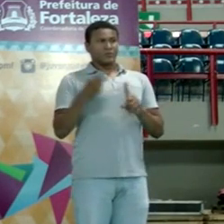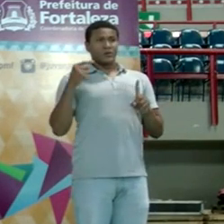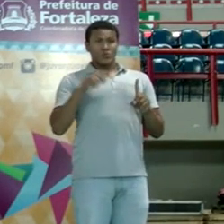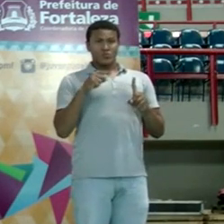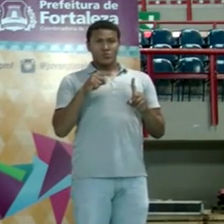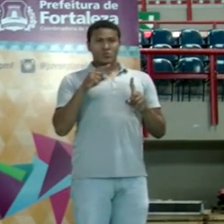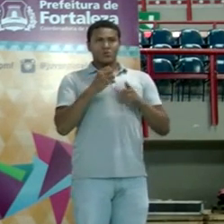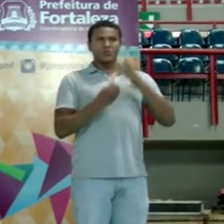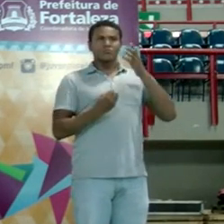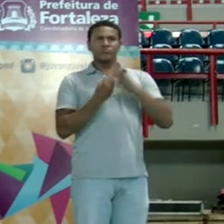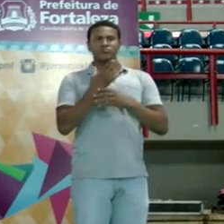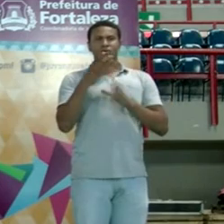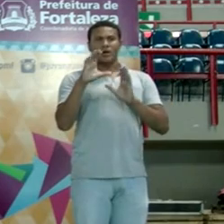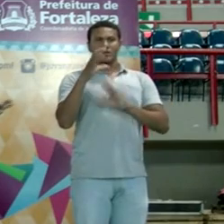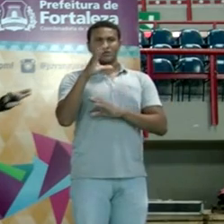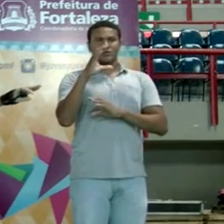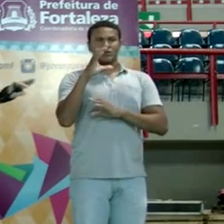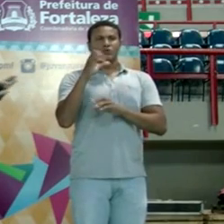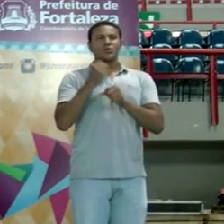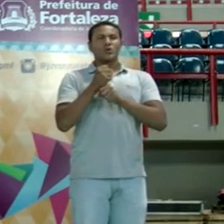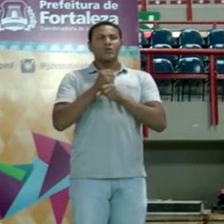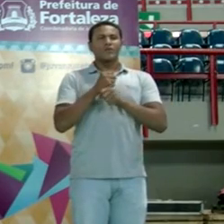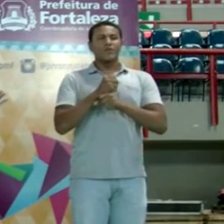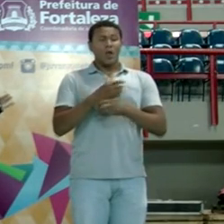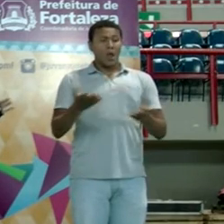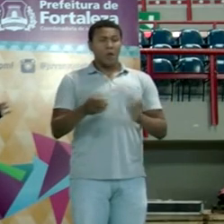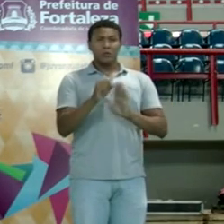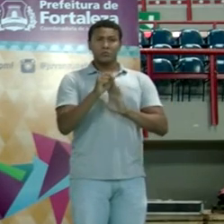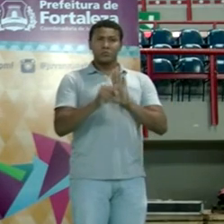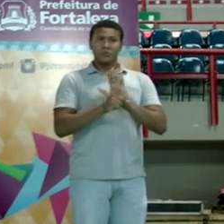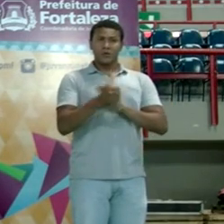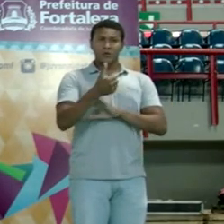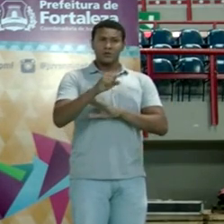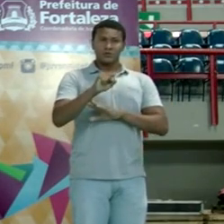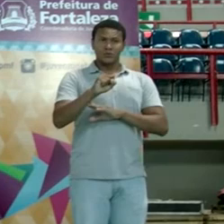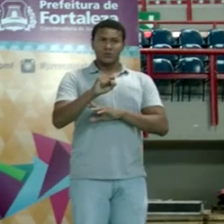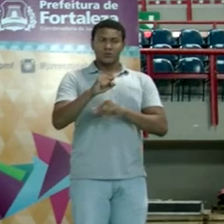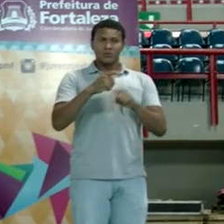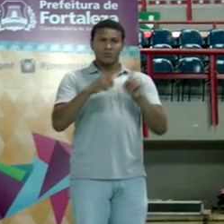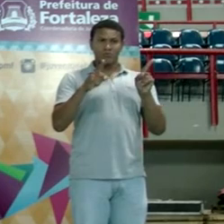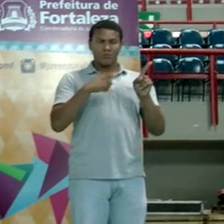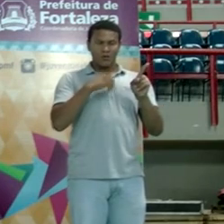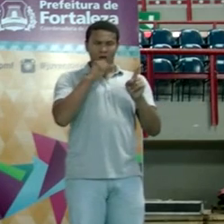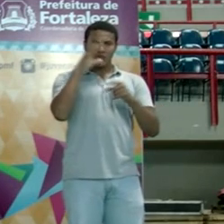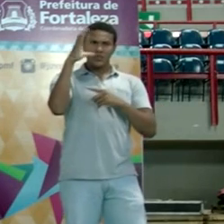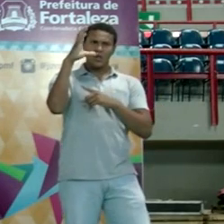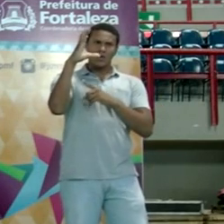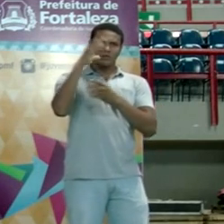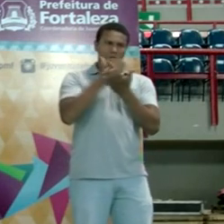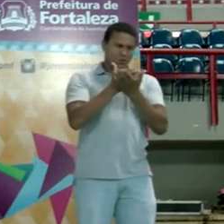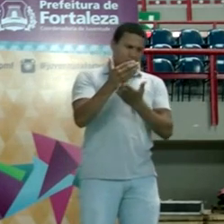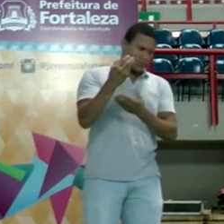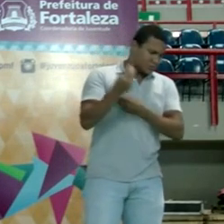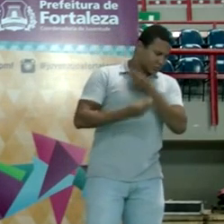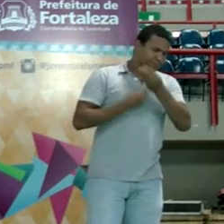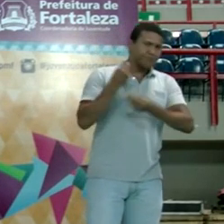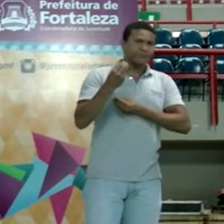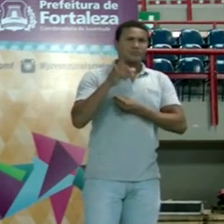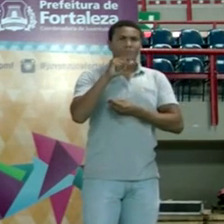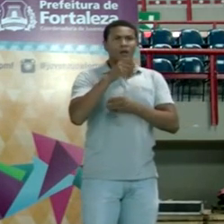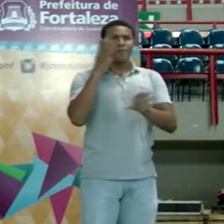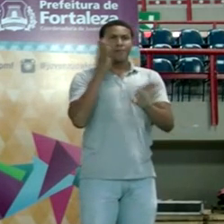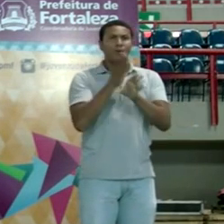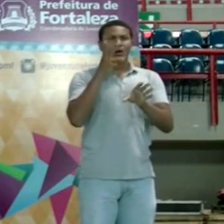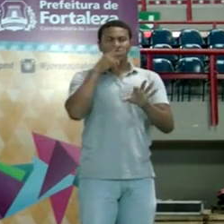ela surgiu, é uma ciência muito nova. A sociologia começou agora do século XVIII. E na verdade ela vai ser uma ciência que ela vai surgir como consequência